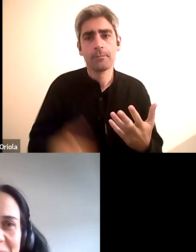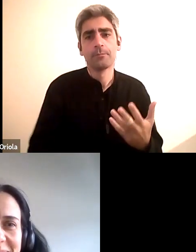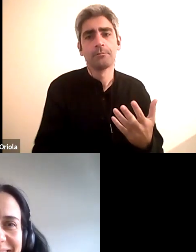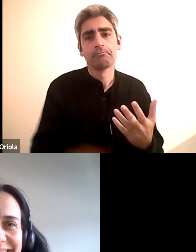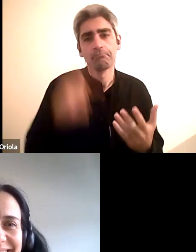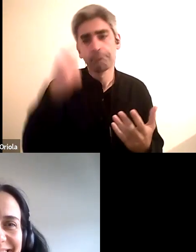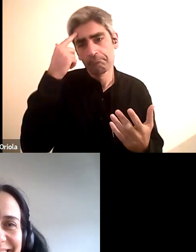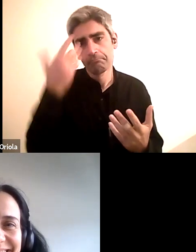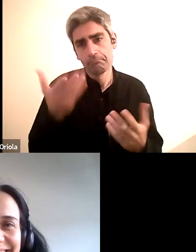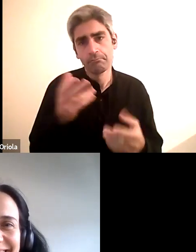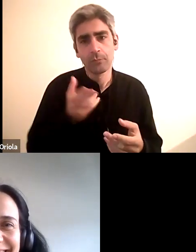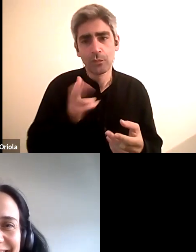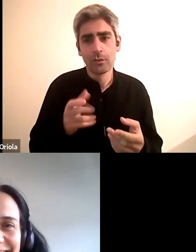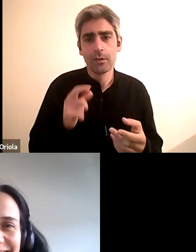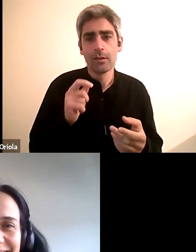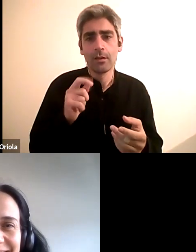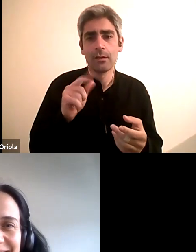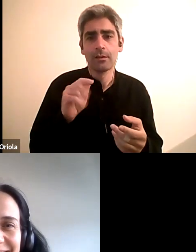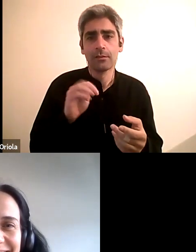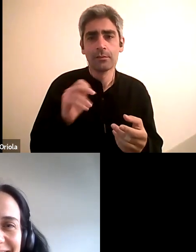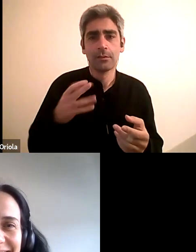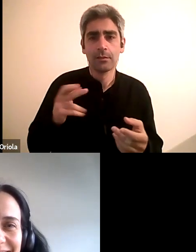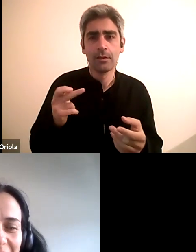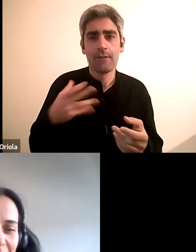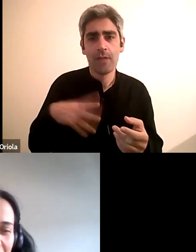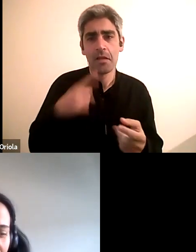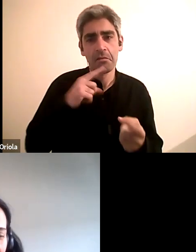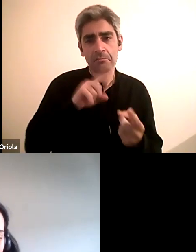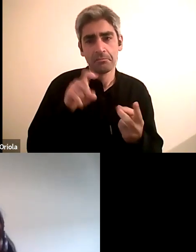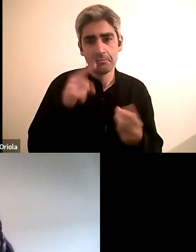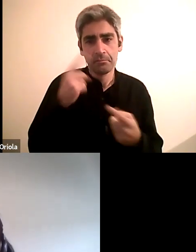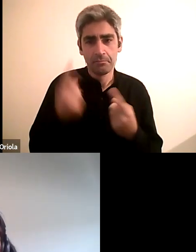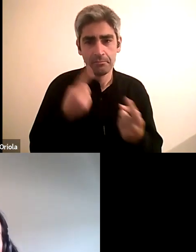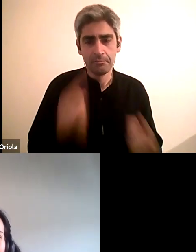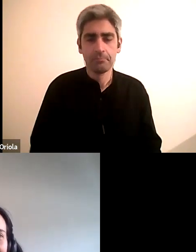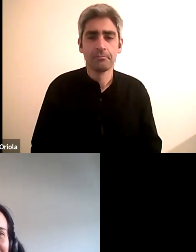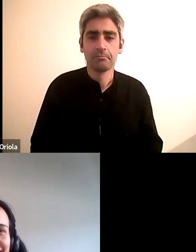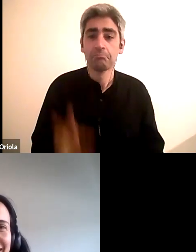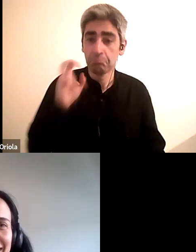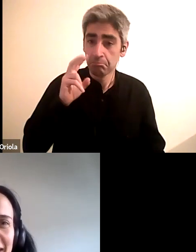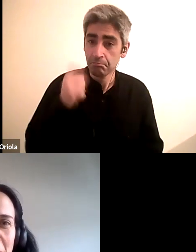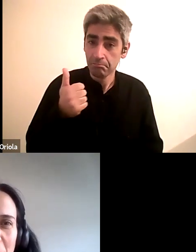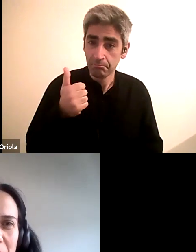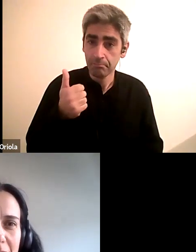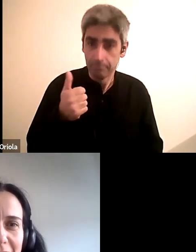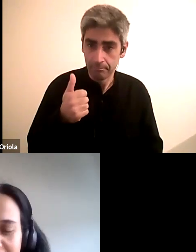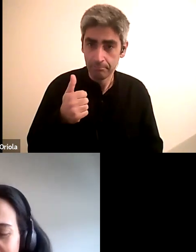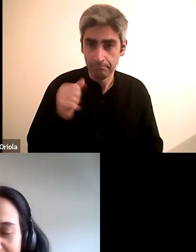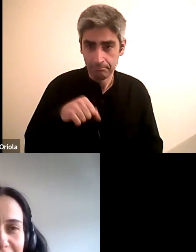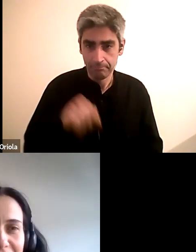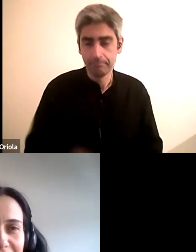penso que a doutora Elsa vai querer colocar a abertura. Não sei se me estão a ouvir. Penso que